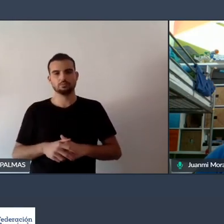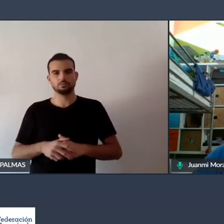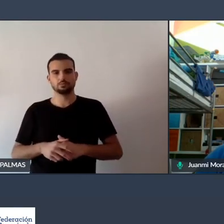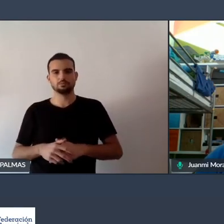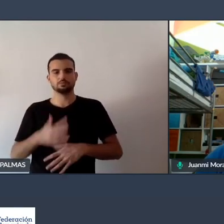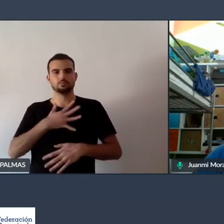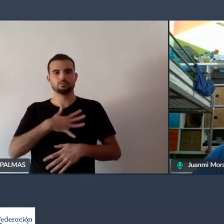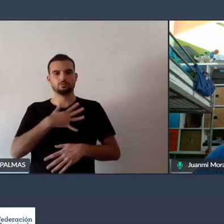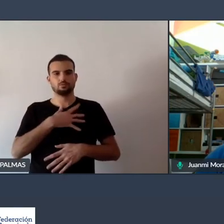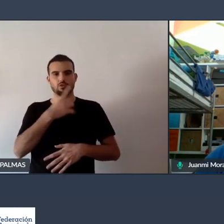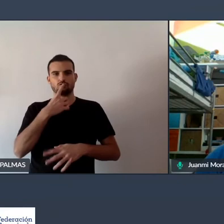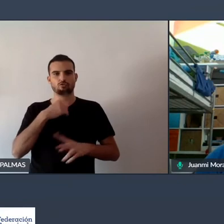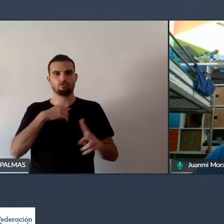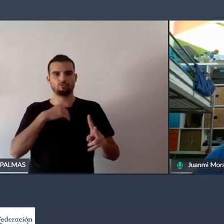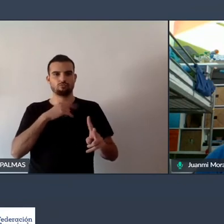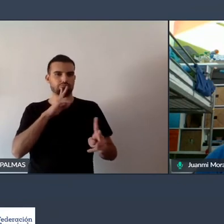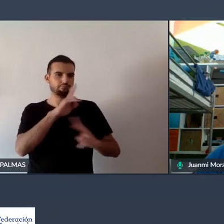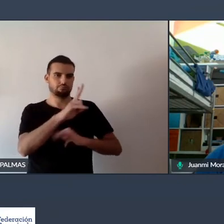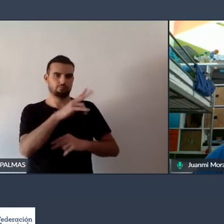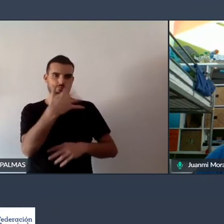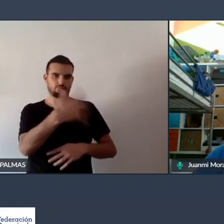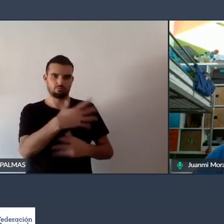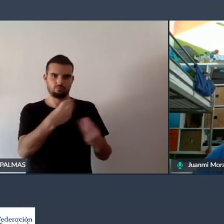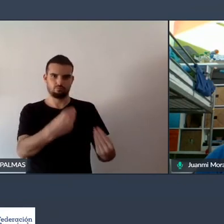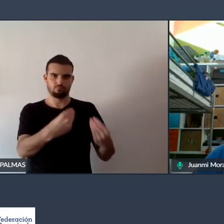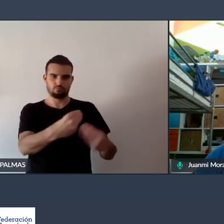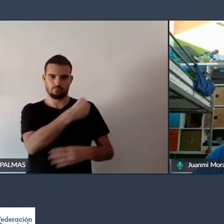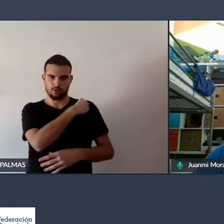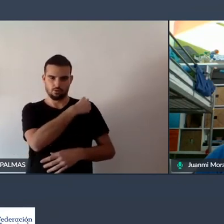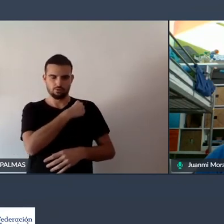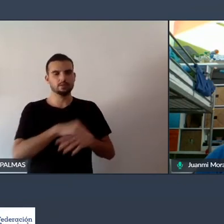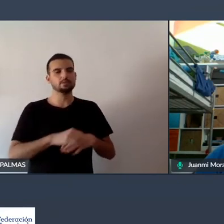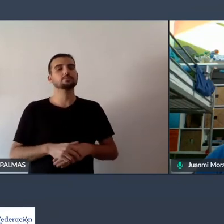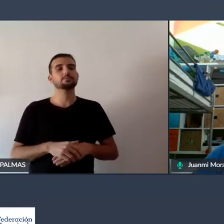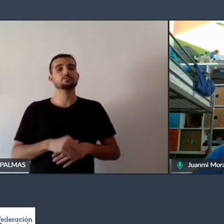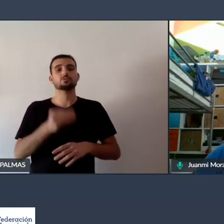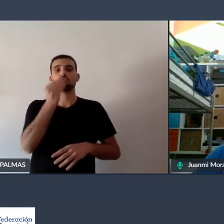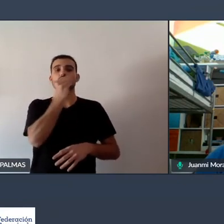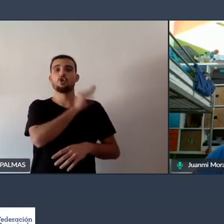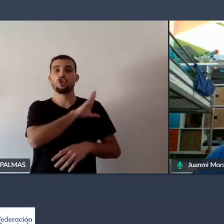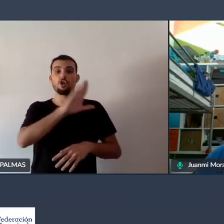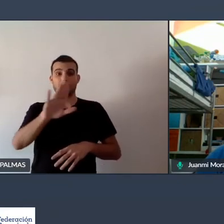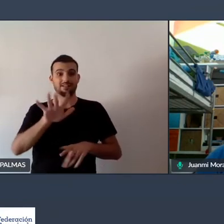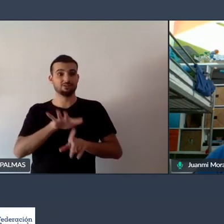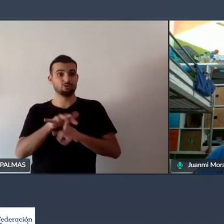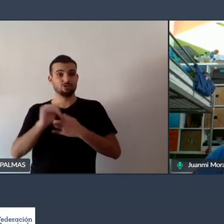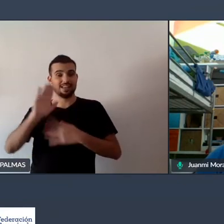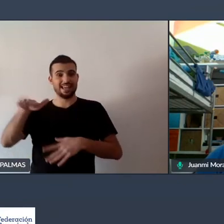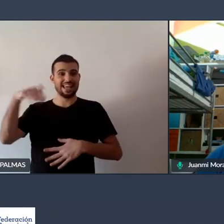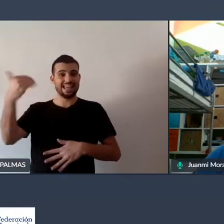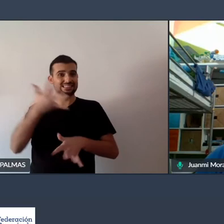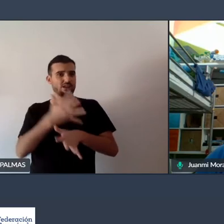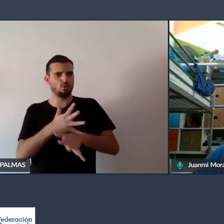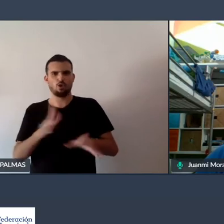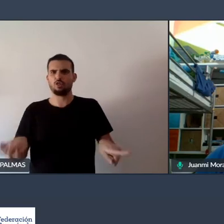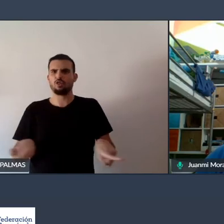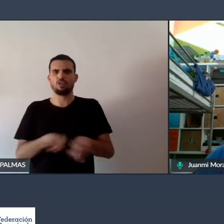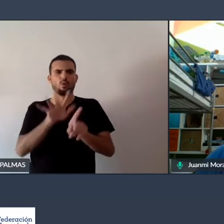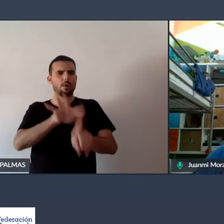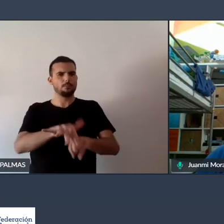Pues es una pregunta muy buena. Lo ideal sería que esas situaciones de extrajuego se dieran en cualquier momento.